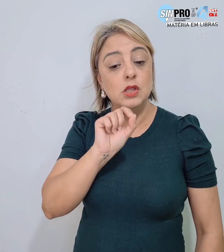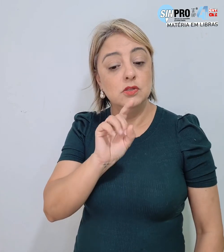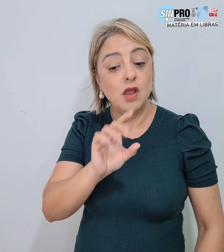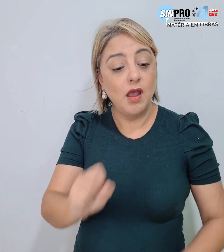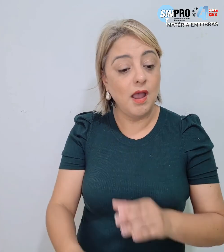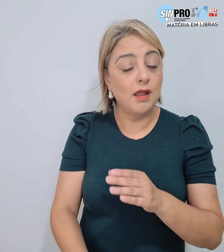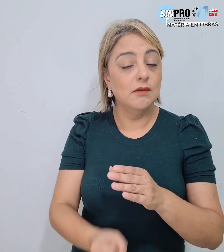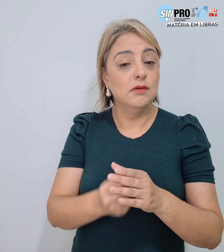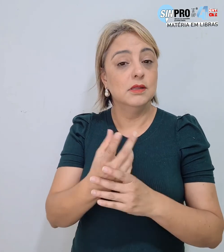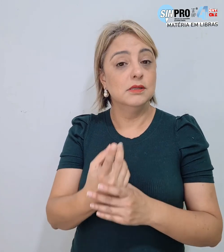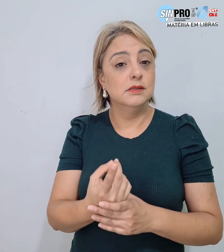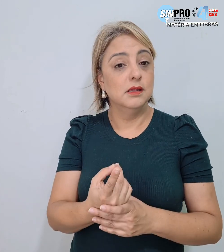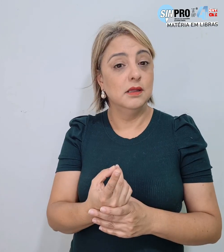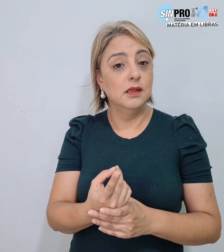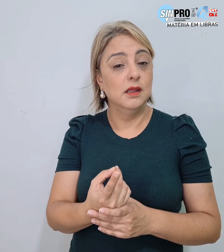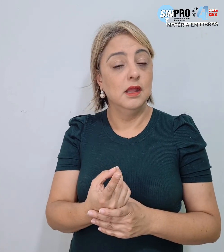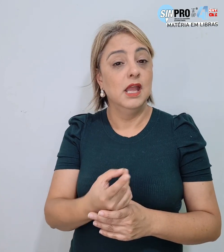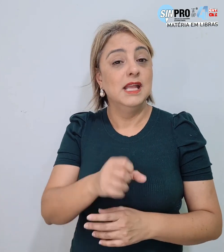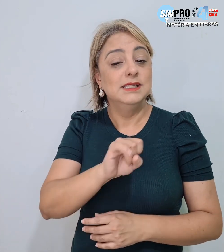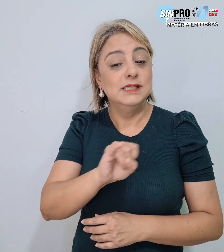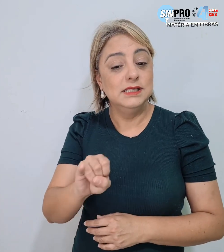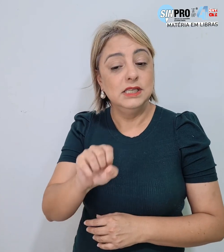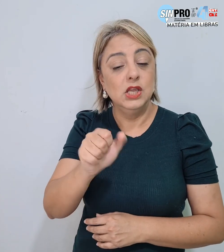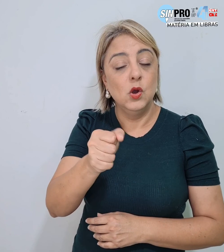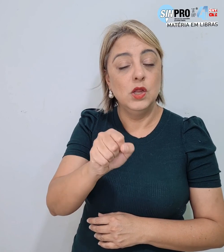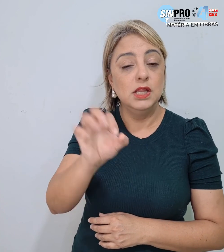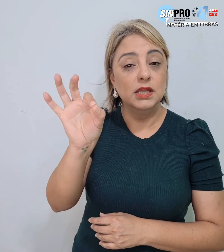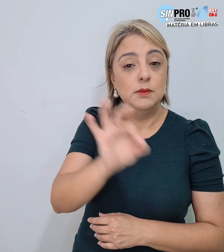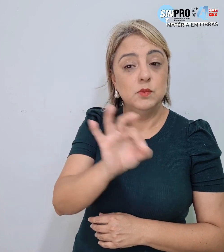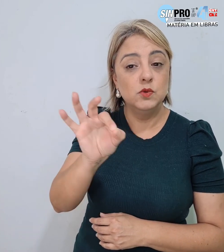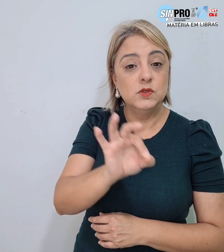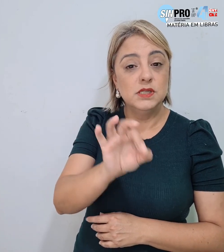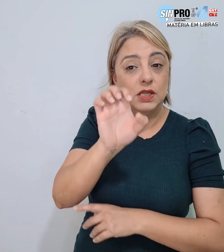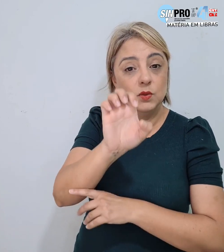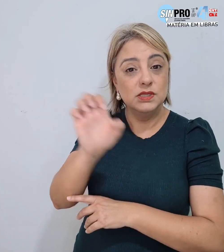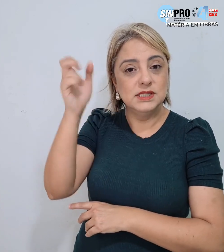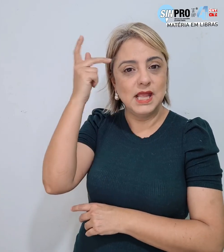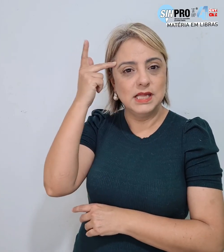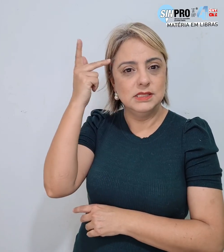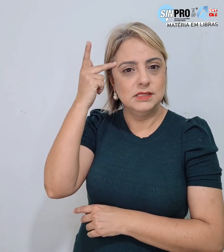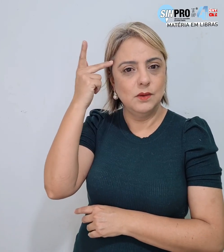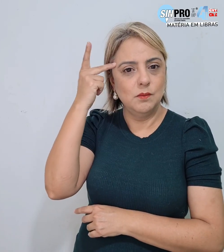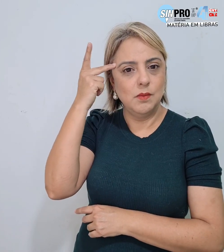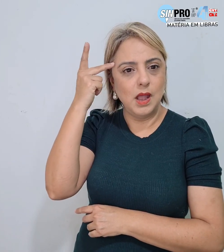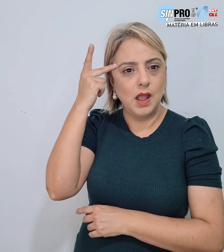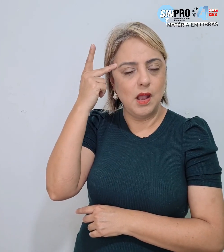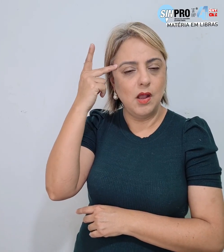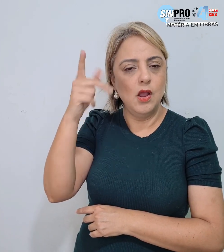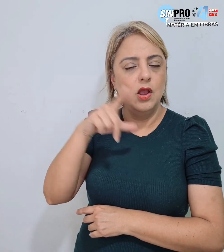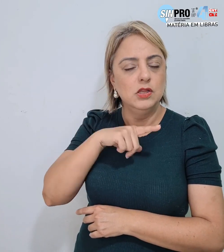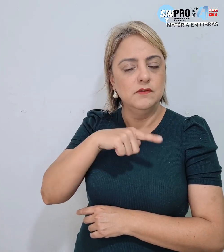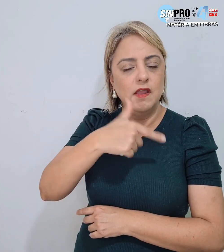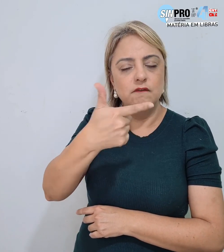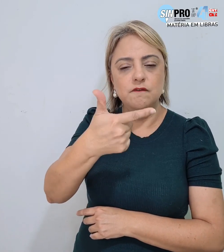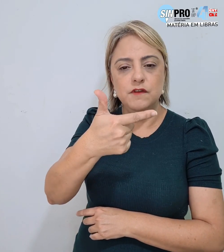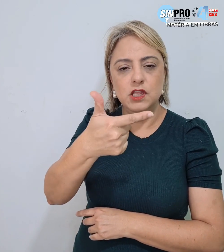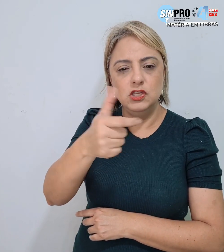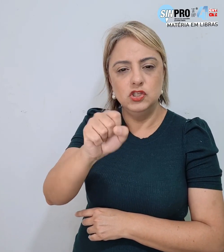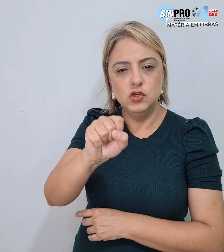ocorrerá e se oitenta por cento do Estado se estiver por 28 dias